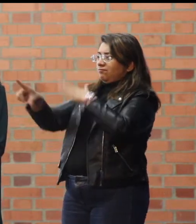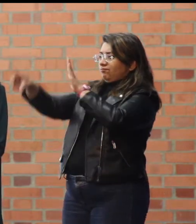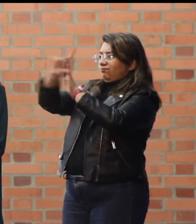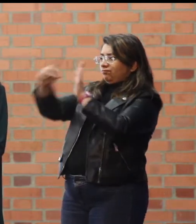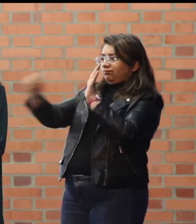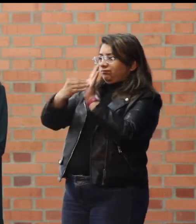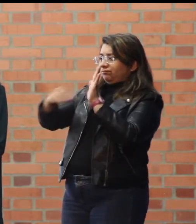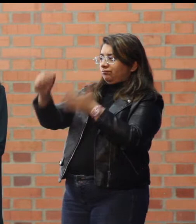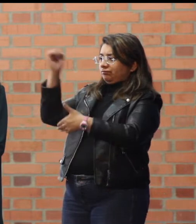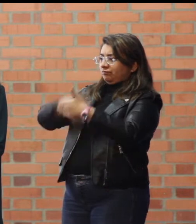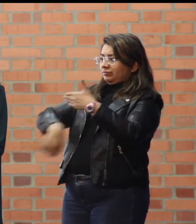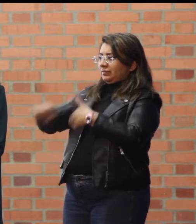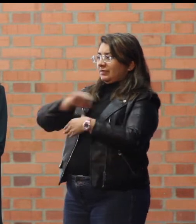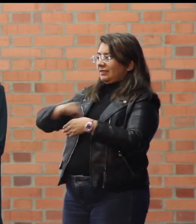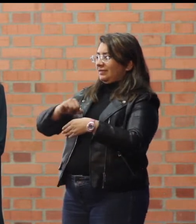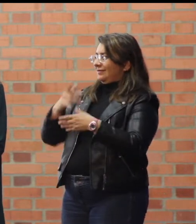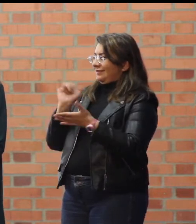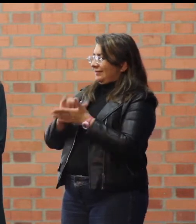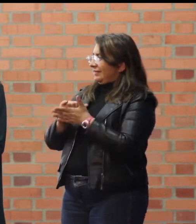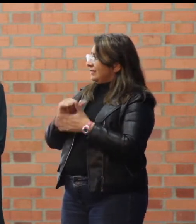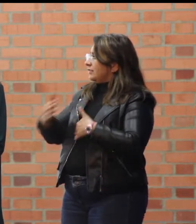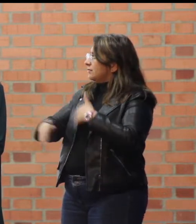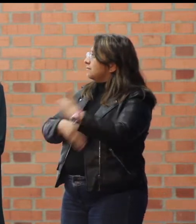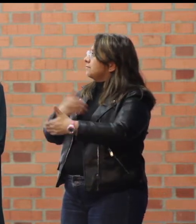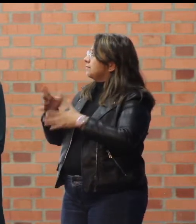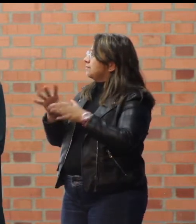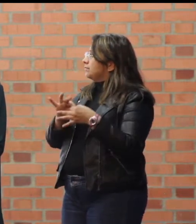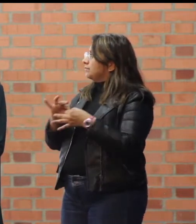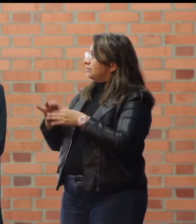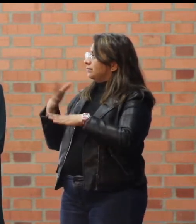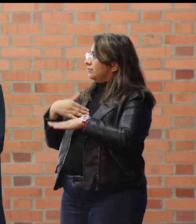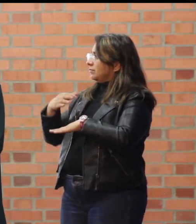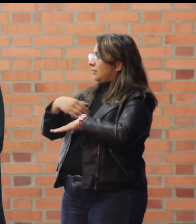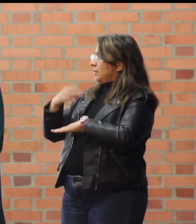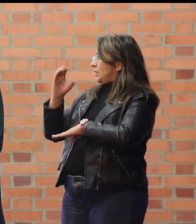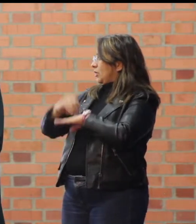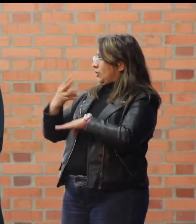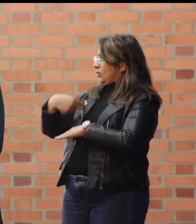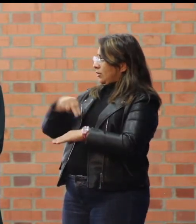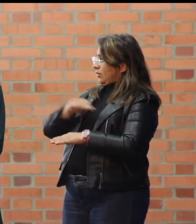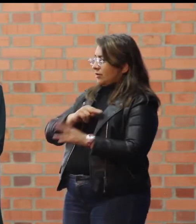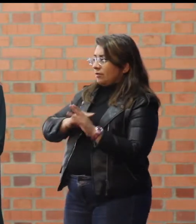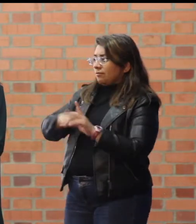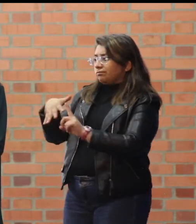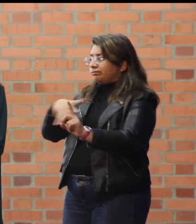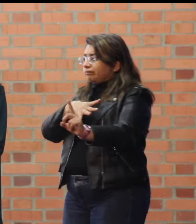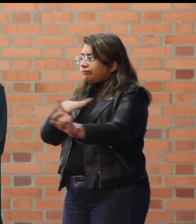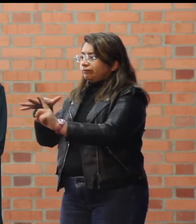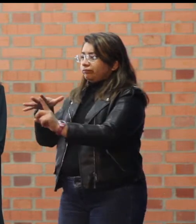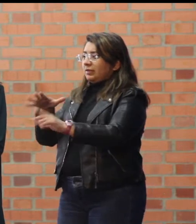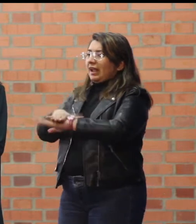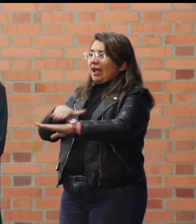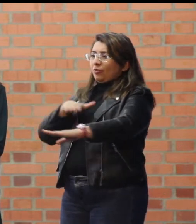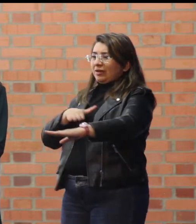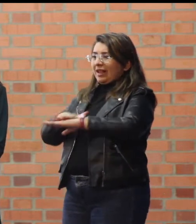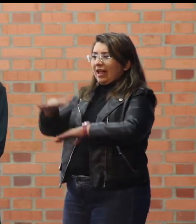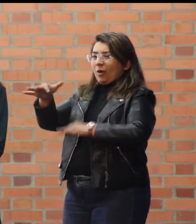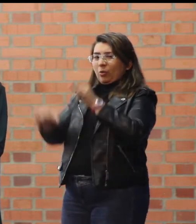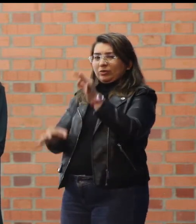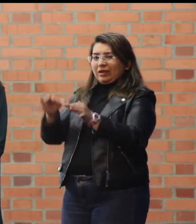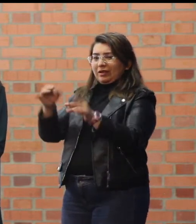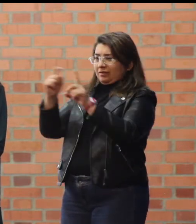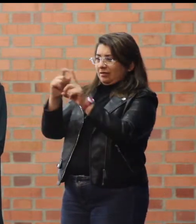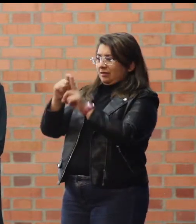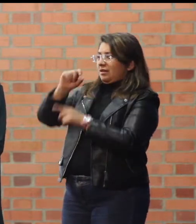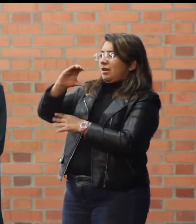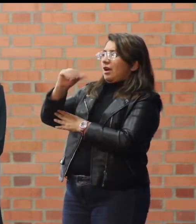la mesa por la vida y la salud de las mujeres es la Organización pionera en la creación del movimiento causa justa causa justa